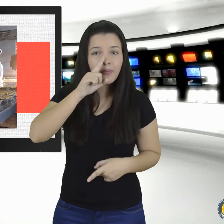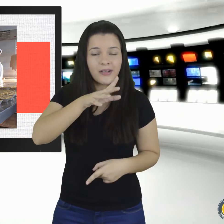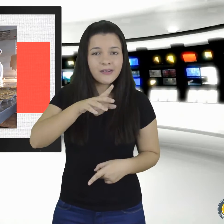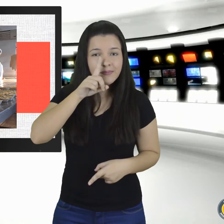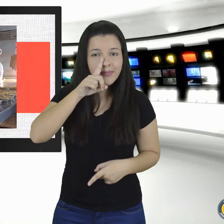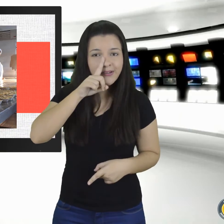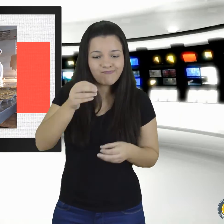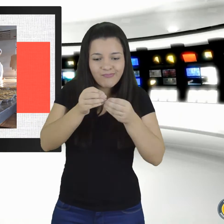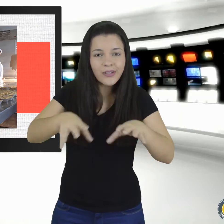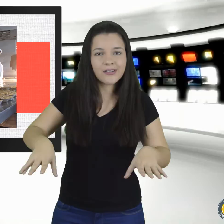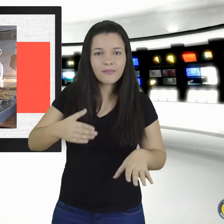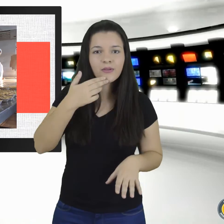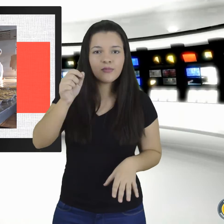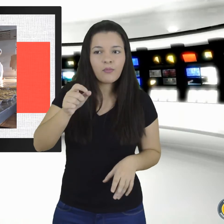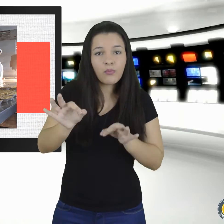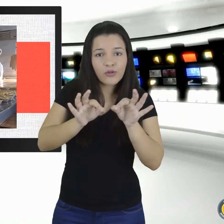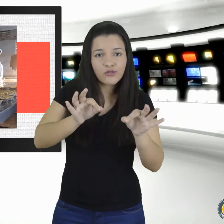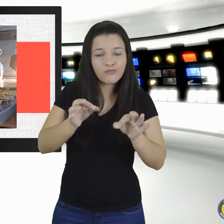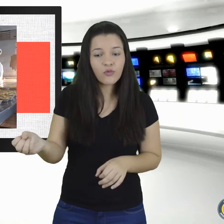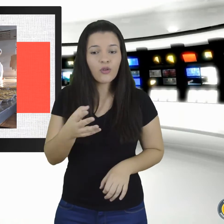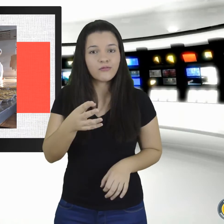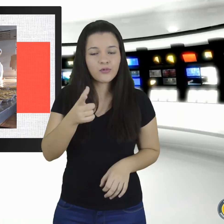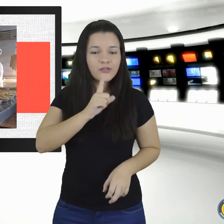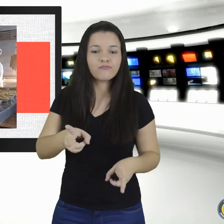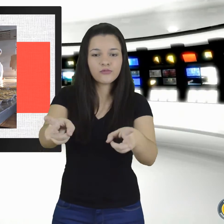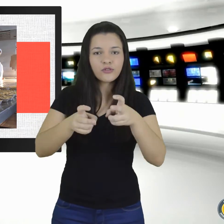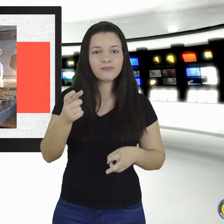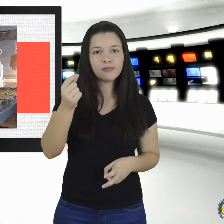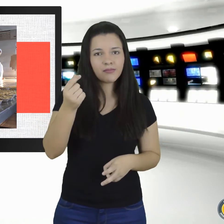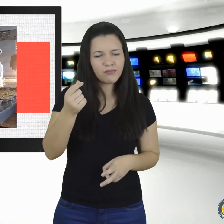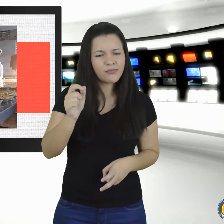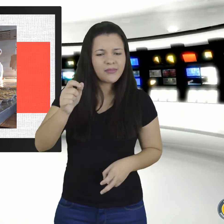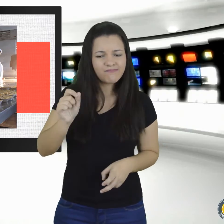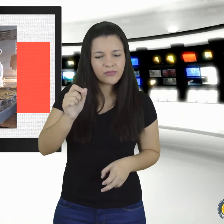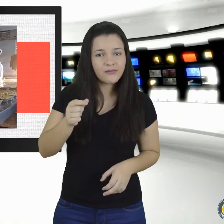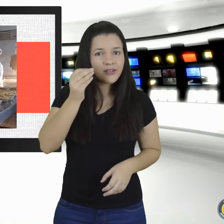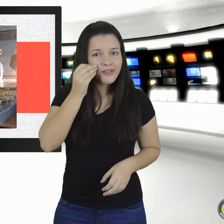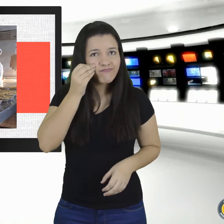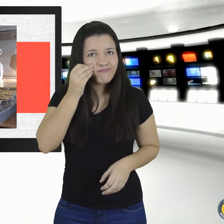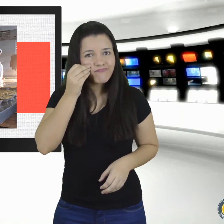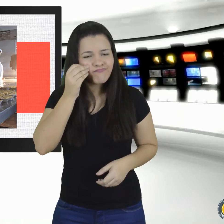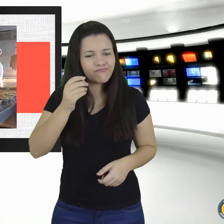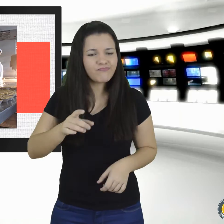Por enquanto, estamos conseguindo driblar essa realidade com alguns cortes de